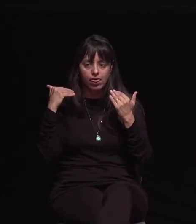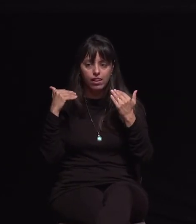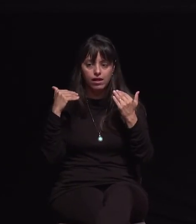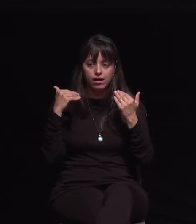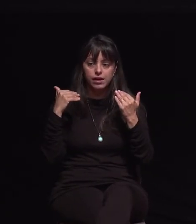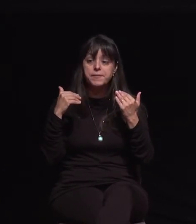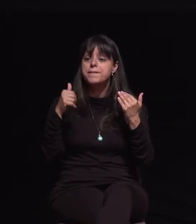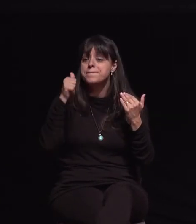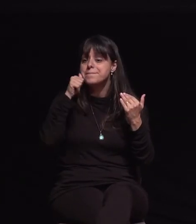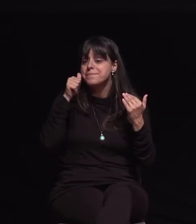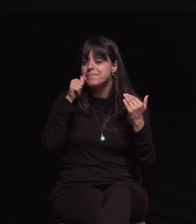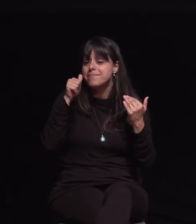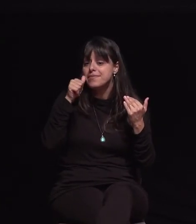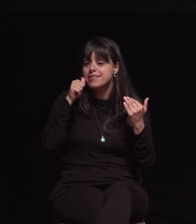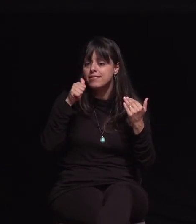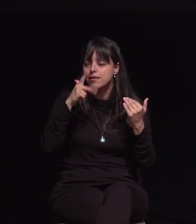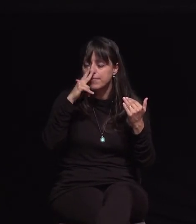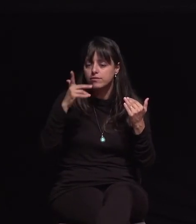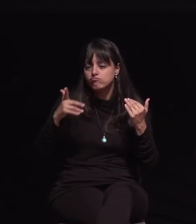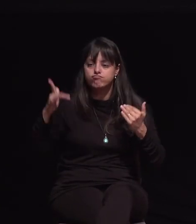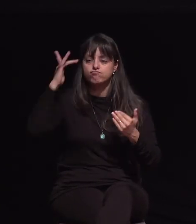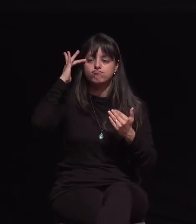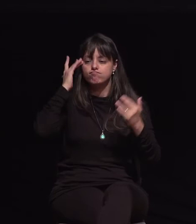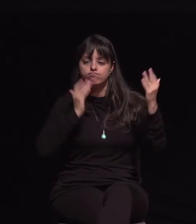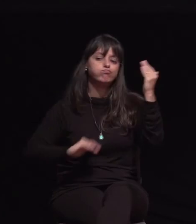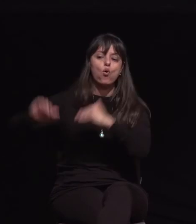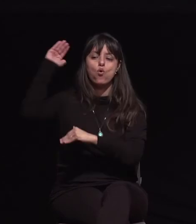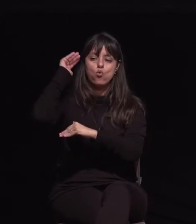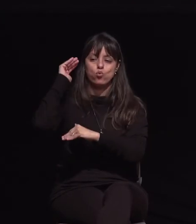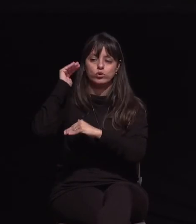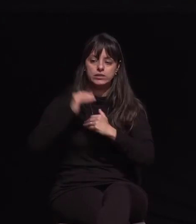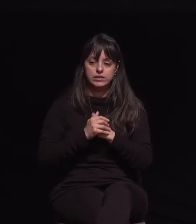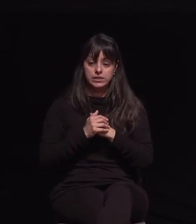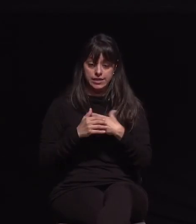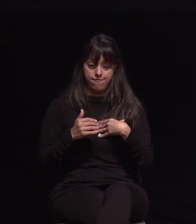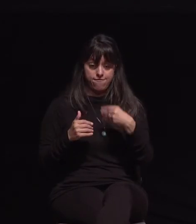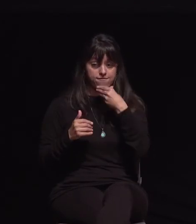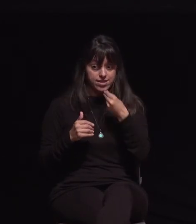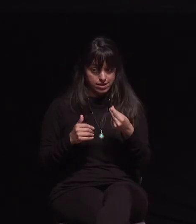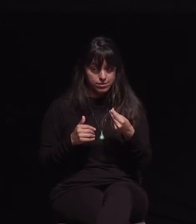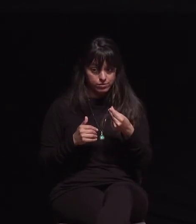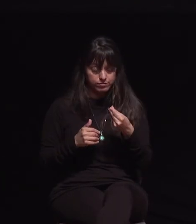amadureceu antes do tempo. Meu filho,